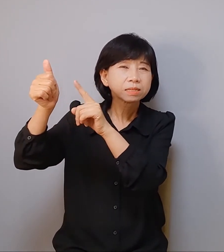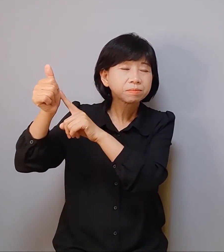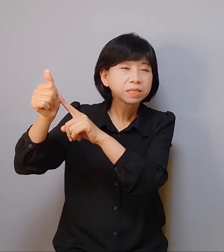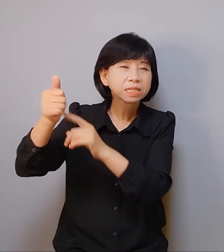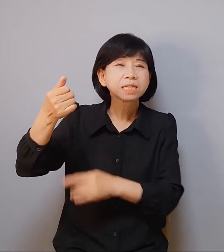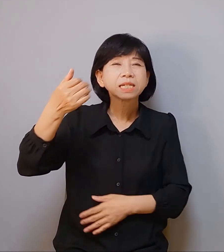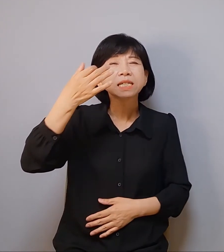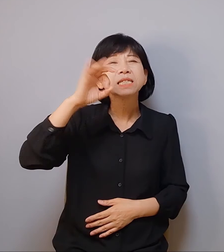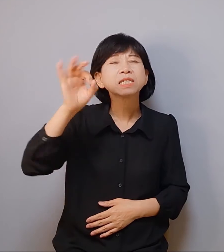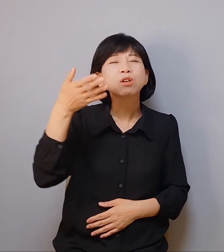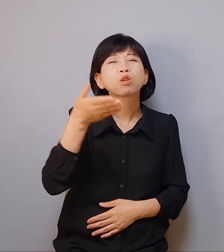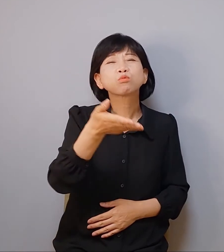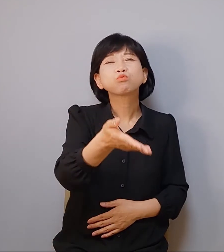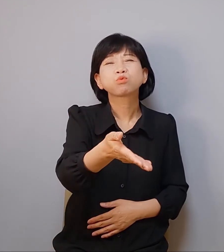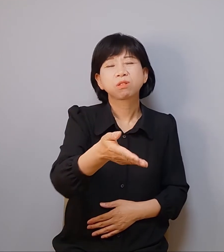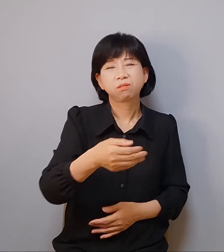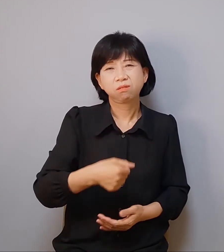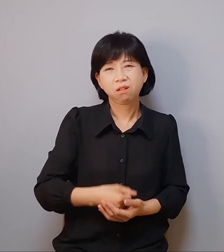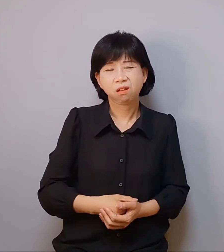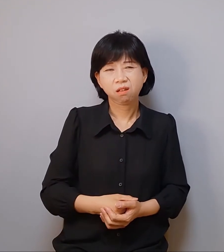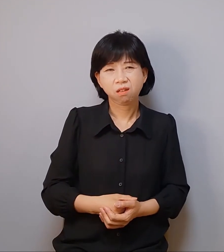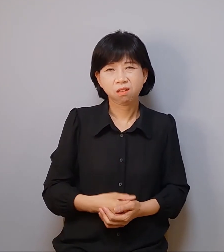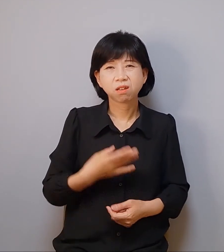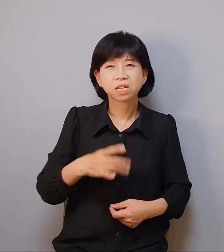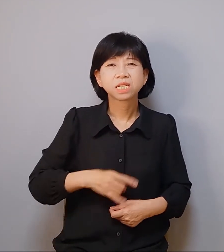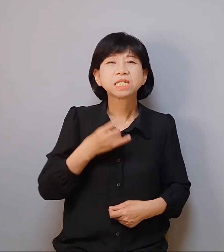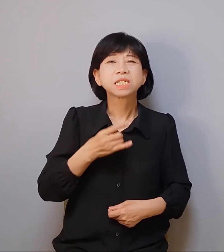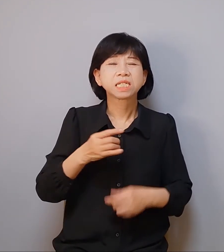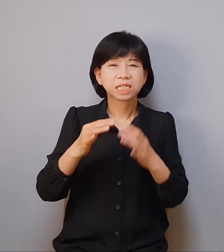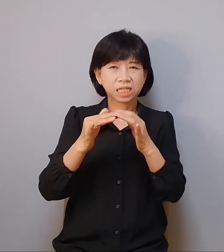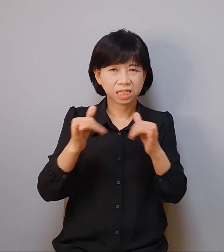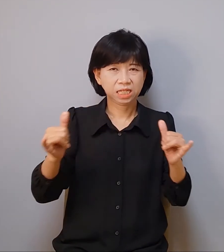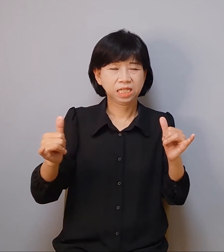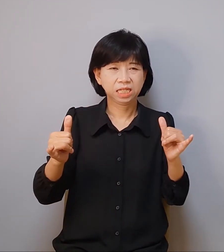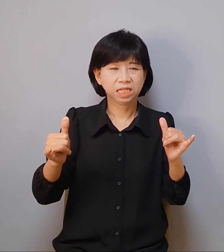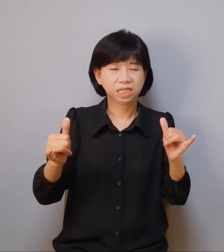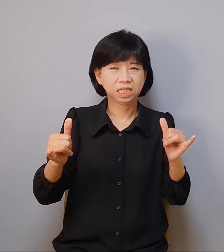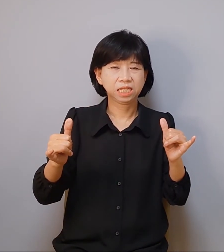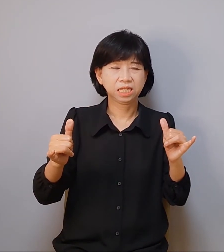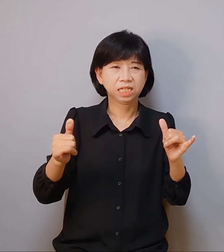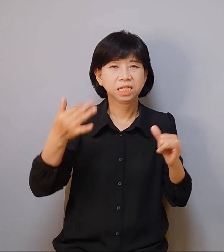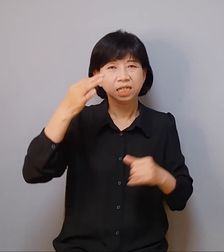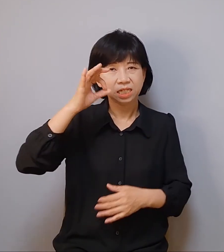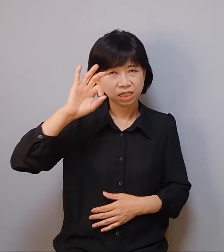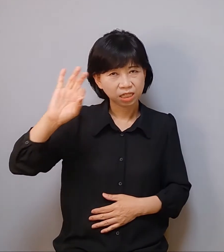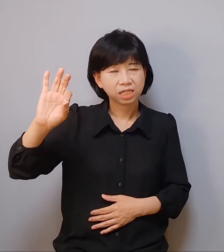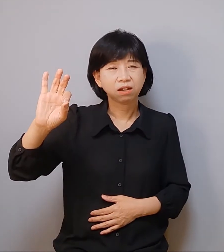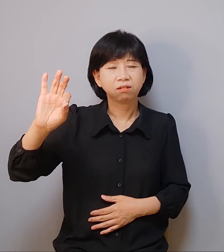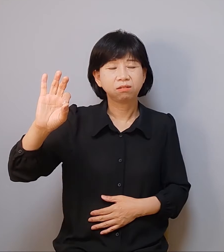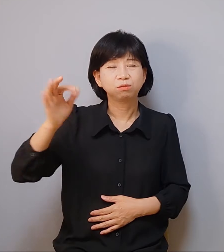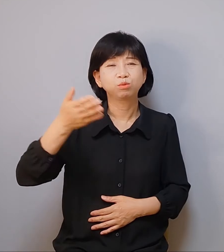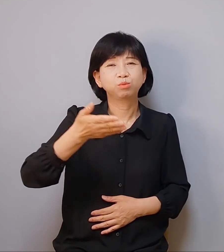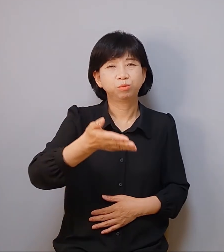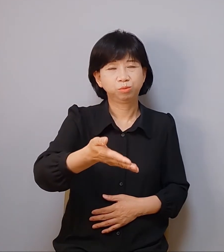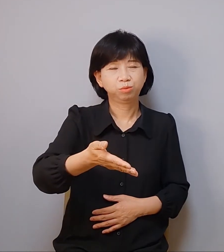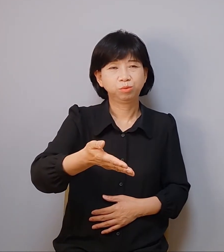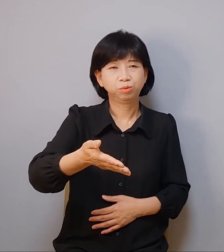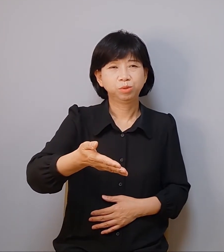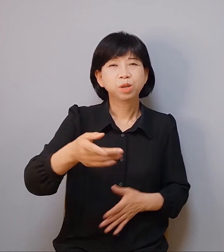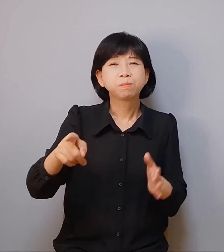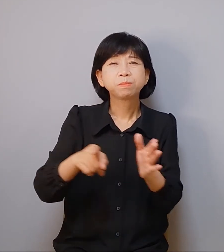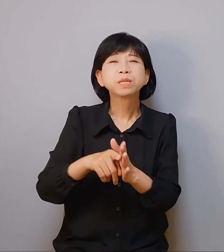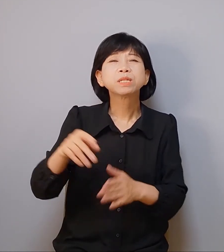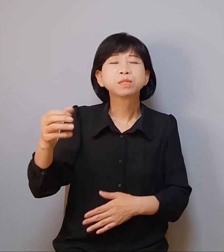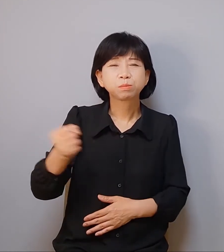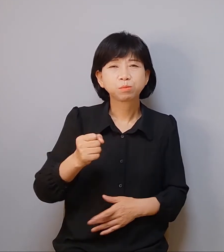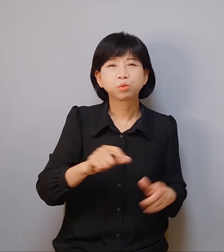인정해 주겠다. 그래서 그 의인이 믿음으로 말미암아 살아야 된다, 살아낼 수 있다라는 거지요. 믿음만 가지고